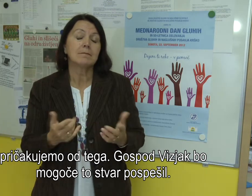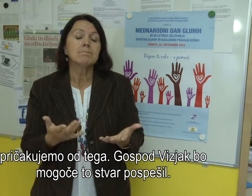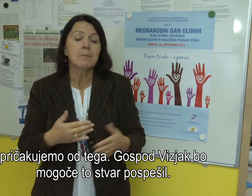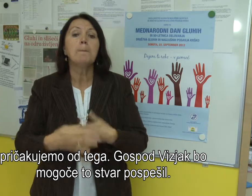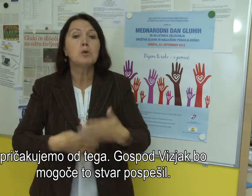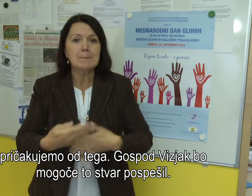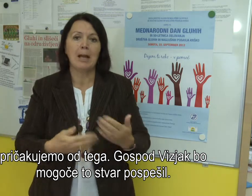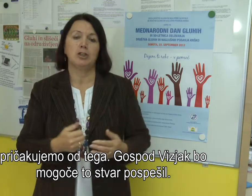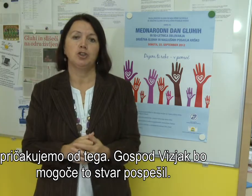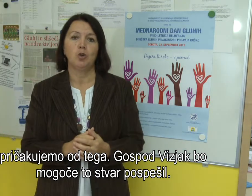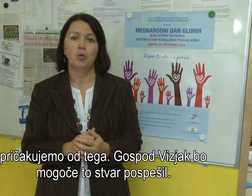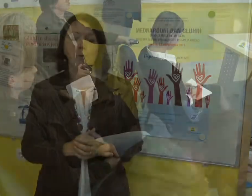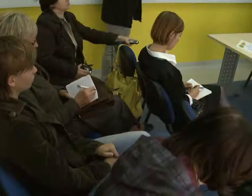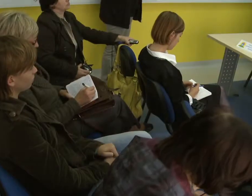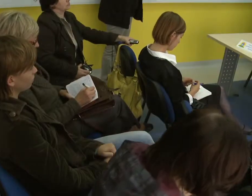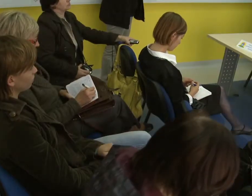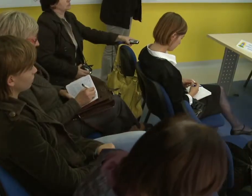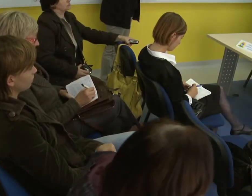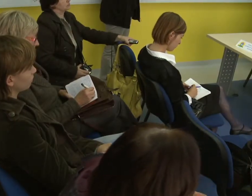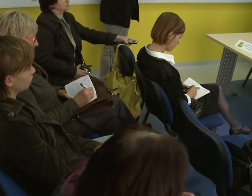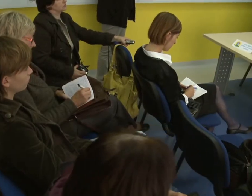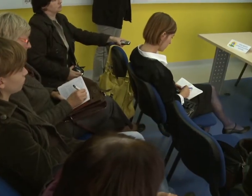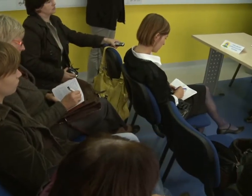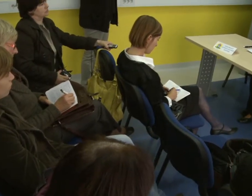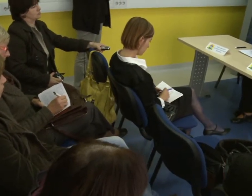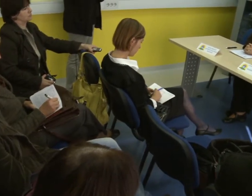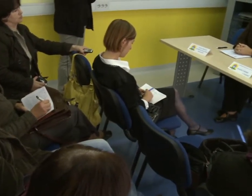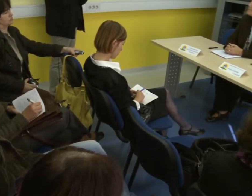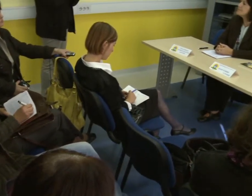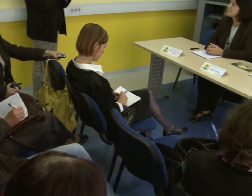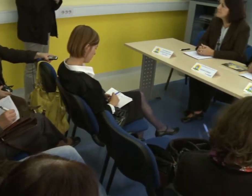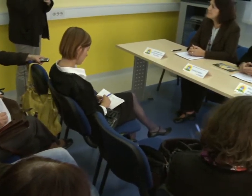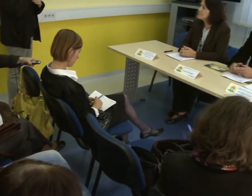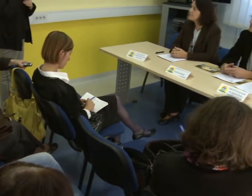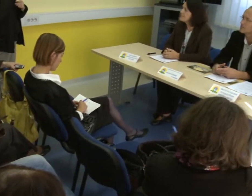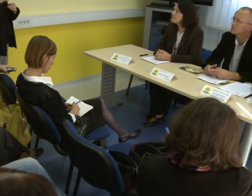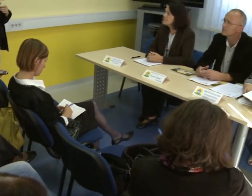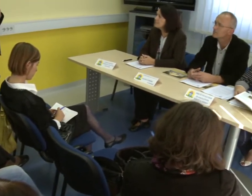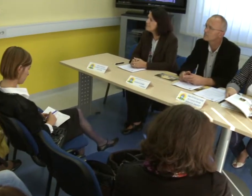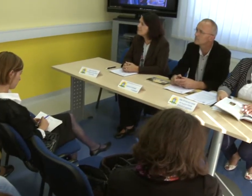Zato, da je uspešno.